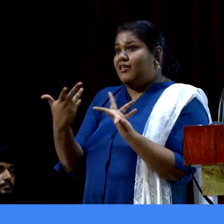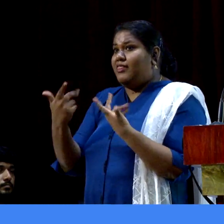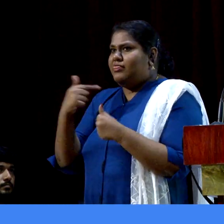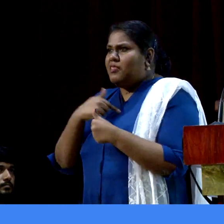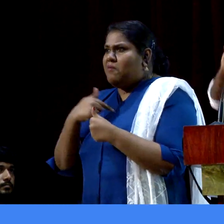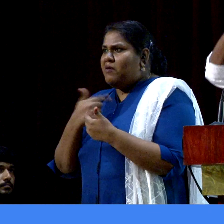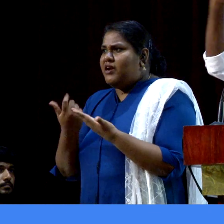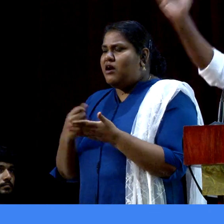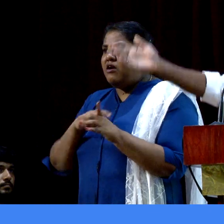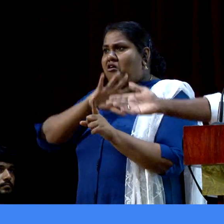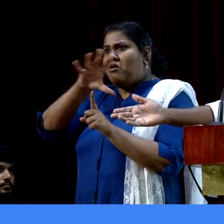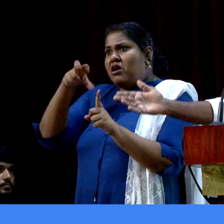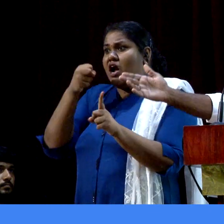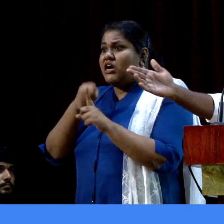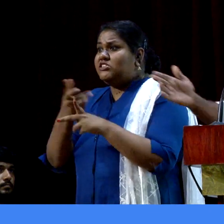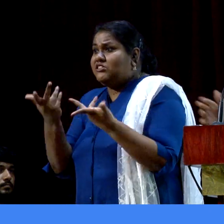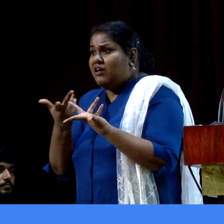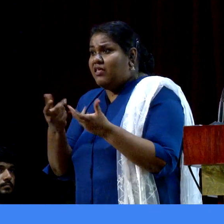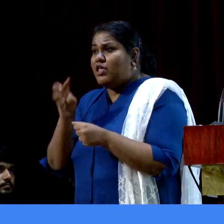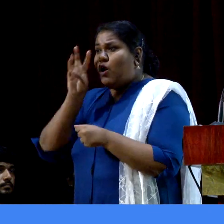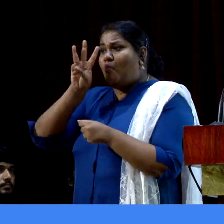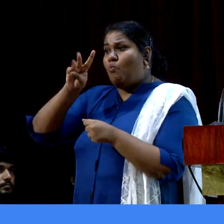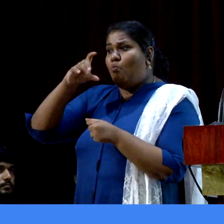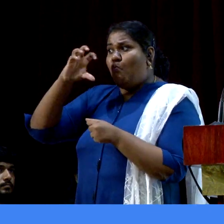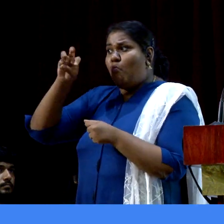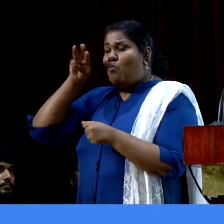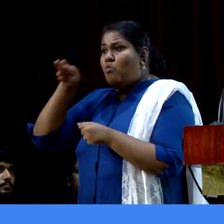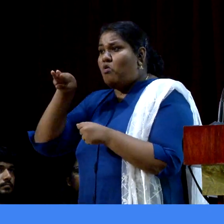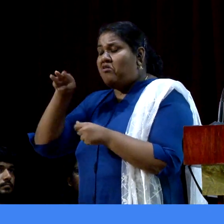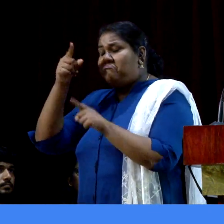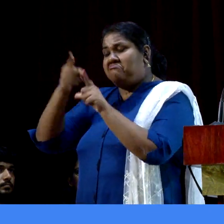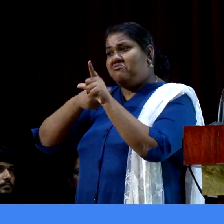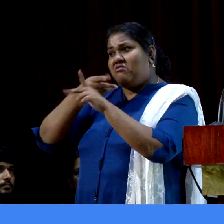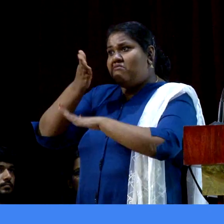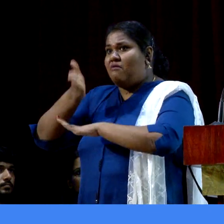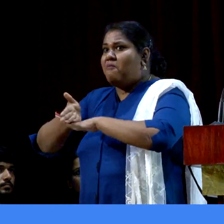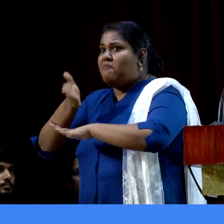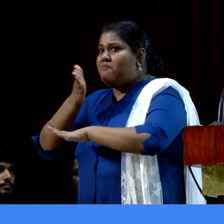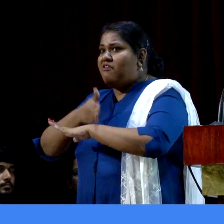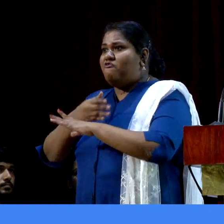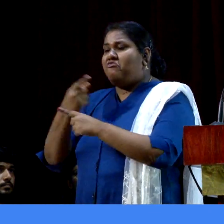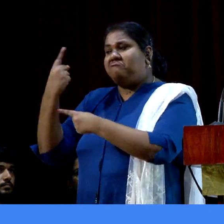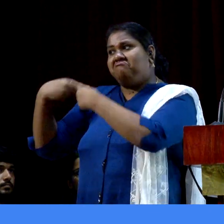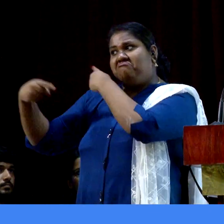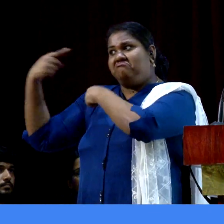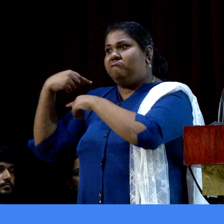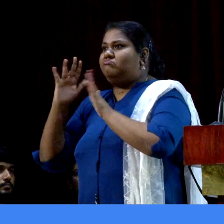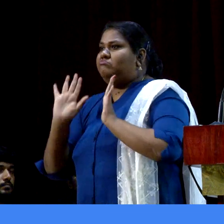என்று சொன்னால், 3,500 முன்பான கலாச்சார பண்பாட்டை கொண்டிருக்கக்கூடியவர் நாங்கள்.